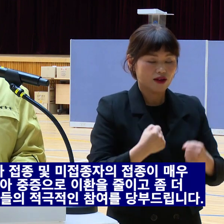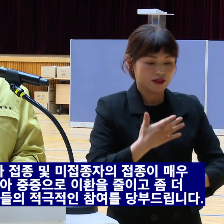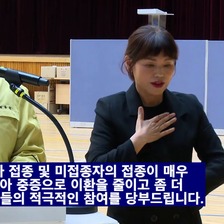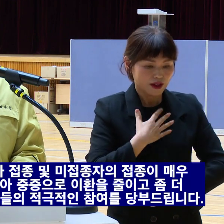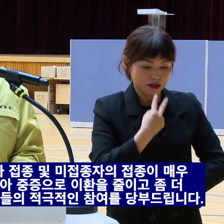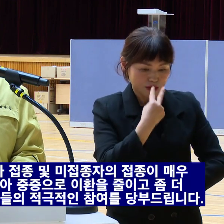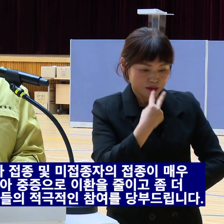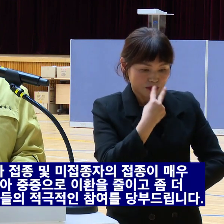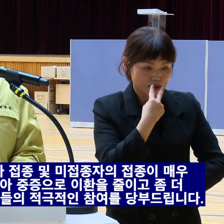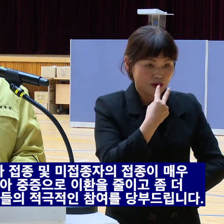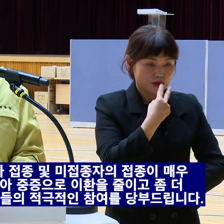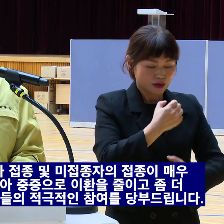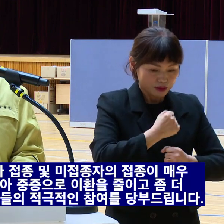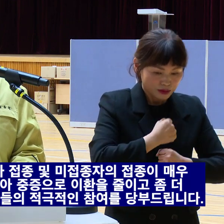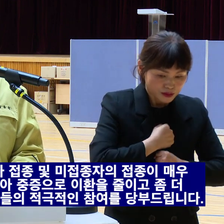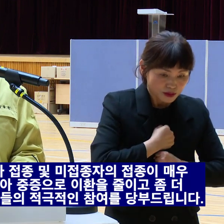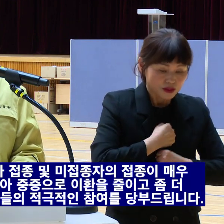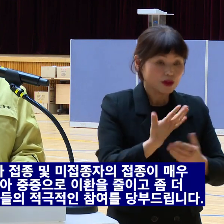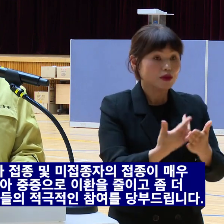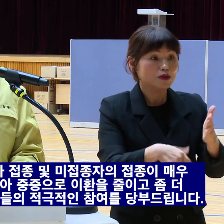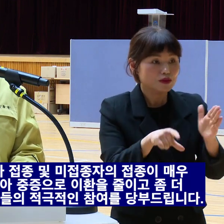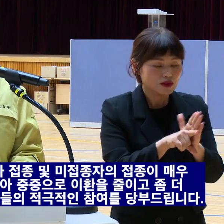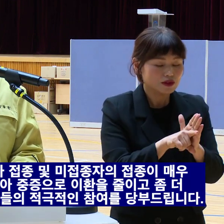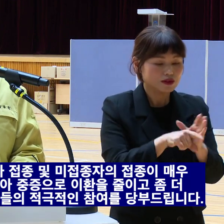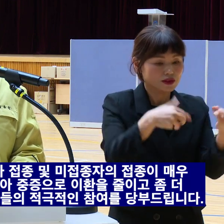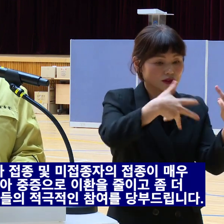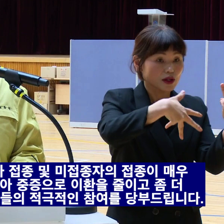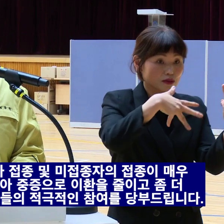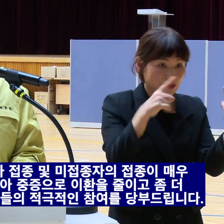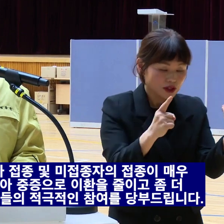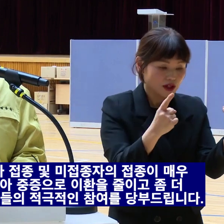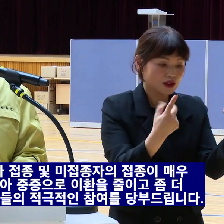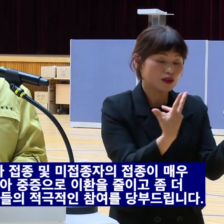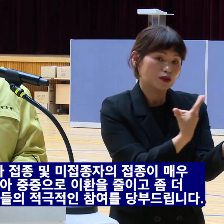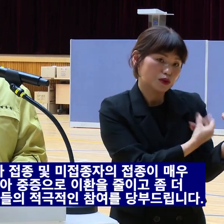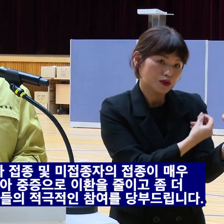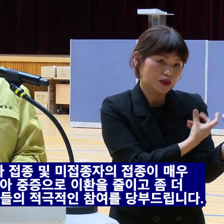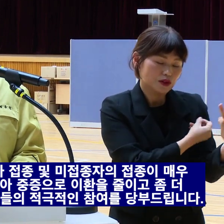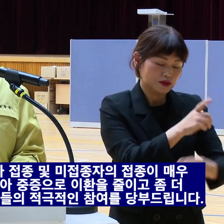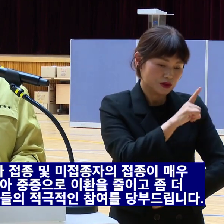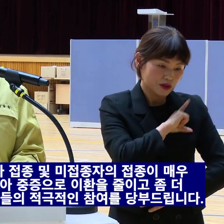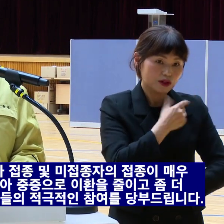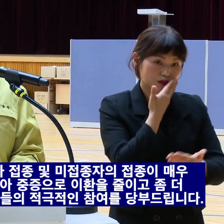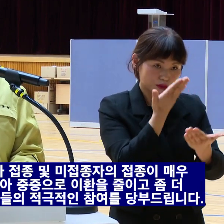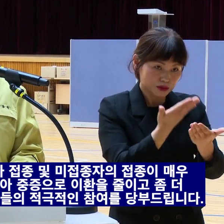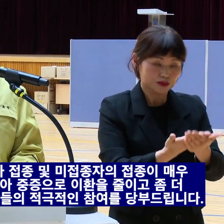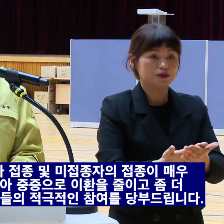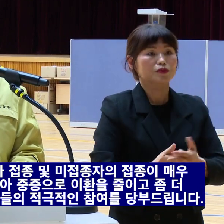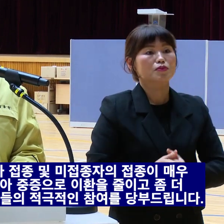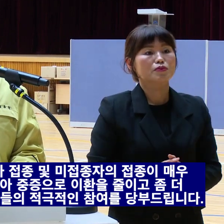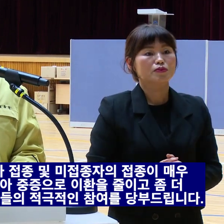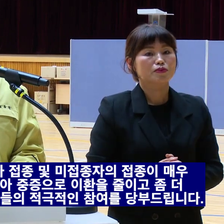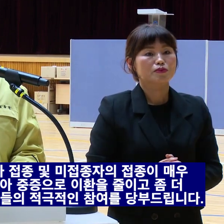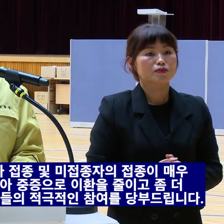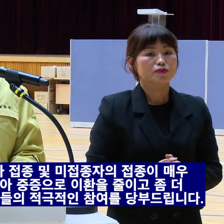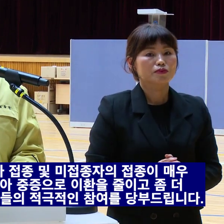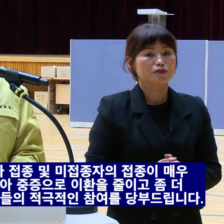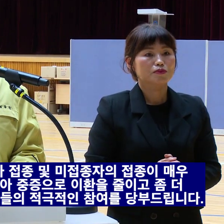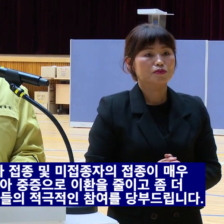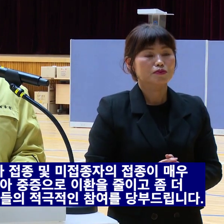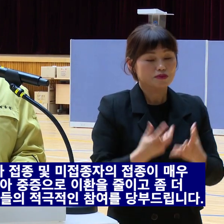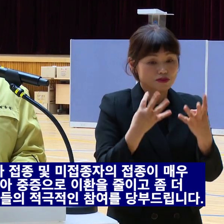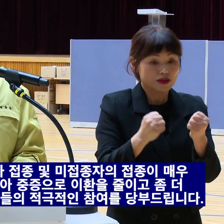위해서는 신속한 3차 접종 및 미접종자의 접종이 매우 중요합니다. 많은 분들이